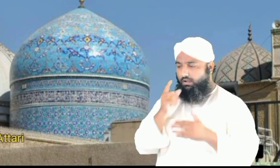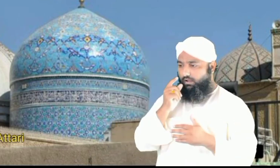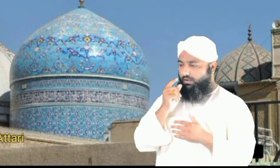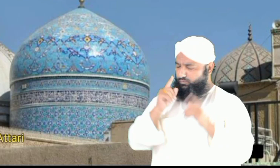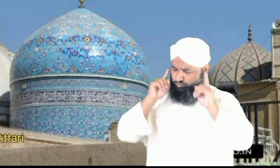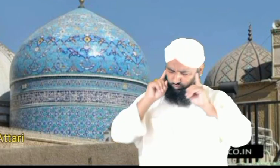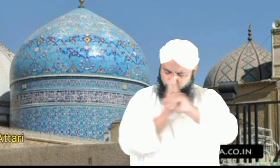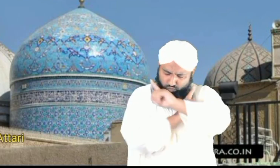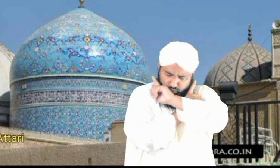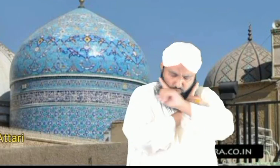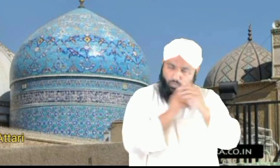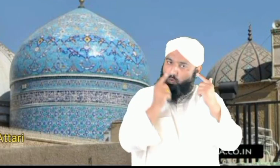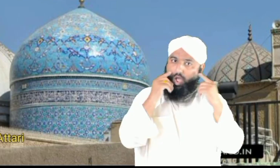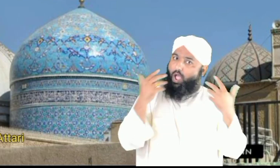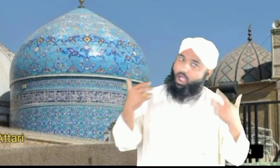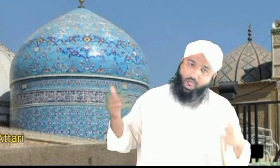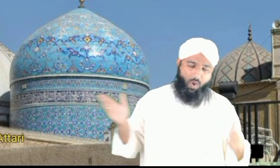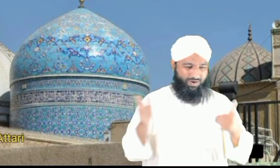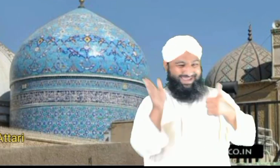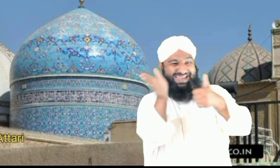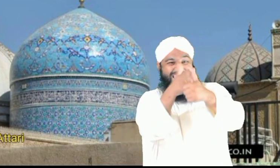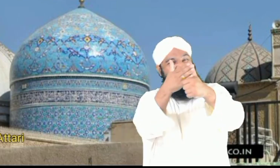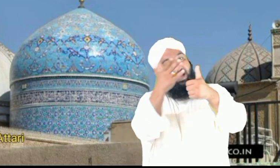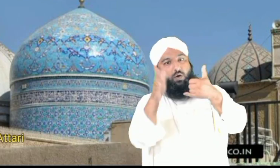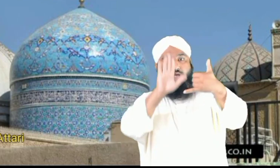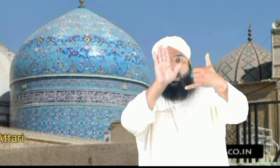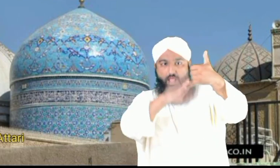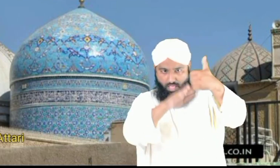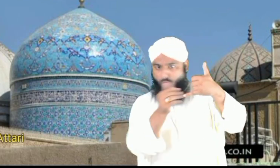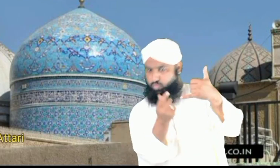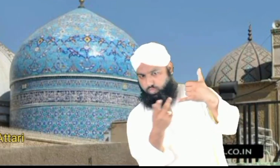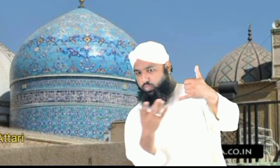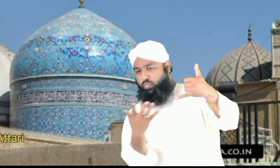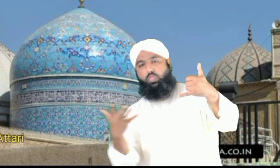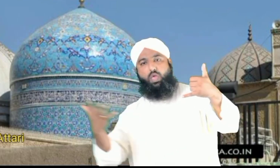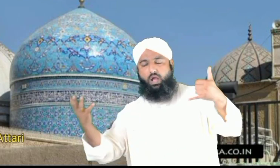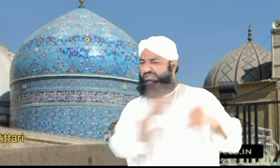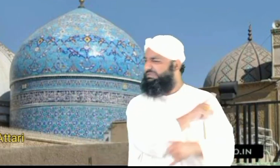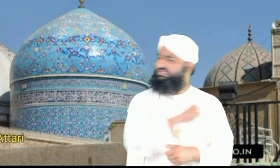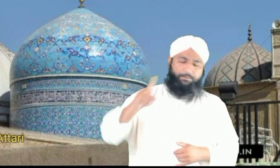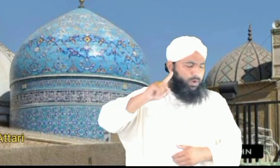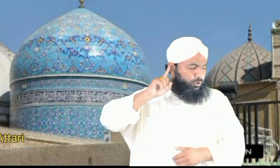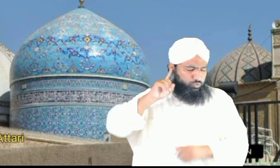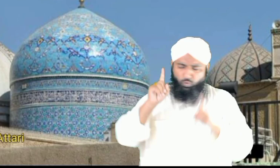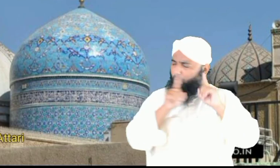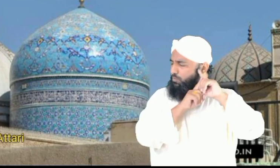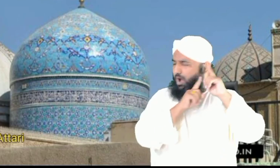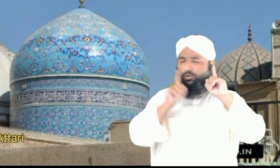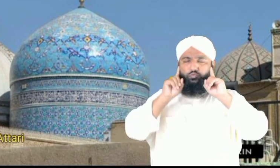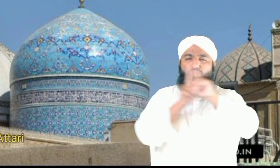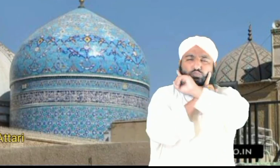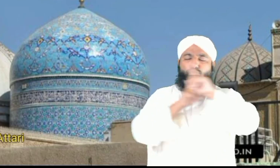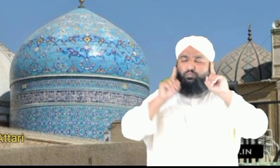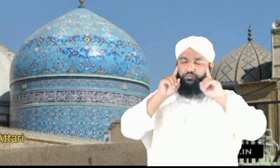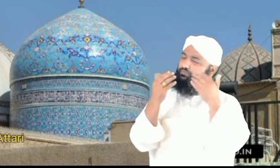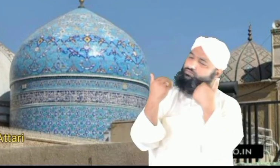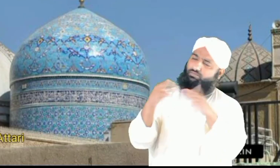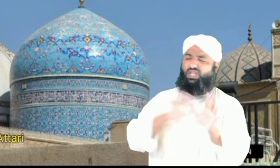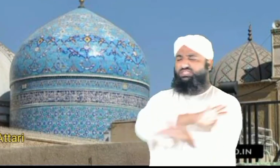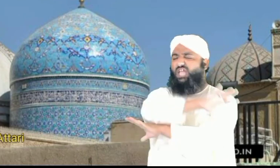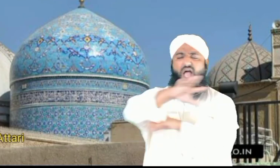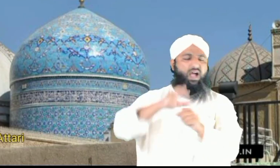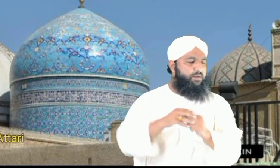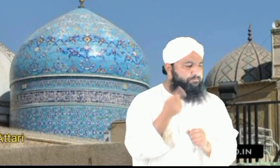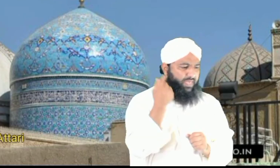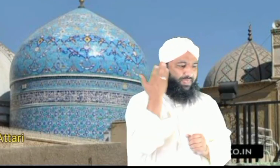دیکھا تو اس قافلے میں، اس ڈاکوؤں کے گروپ میں جتنے ممبرز تھے سب نے کہا ہم بھی توبہ کرتے ہیں، سارے قافلے کو مال واپس